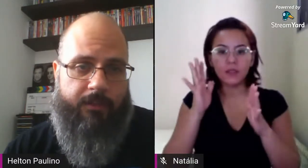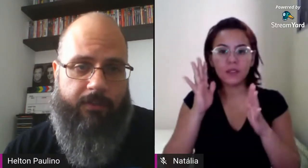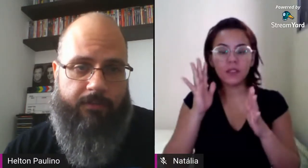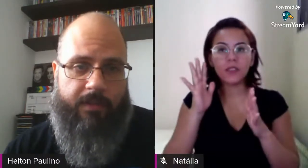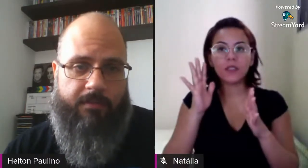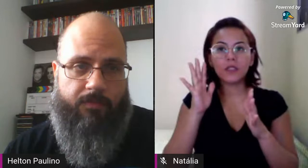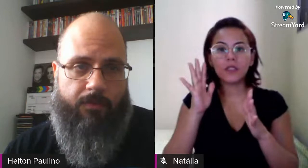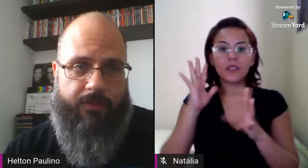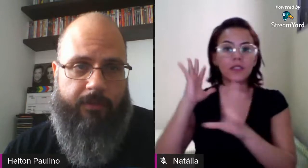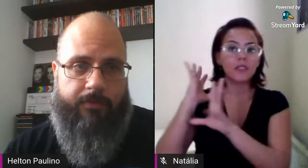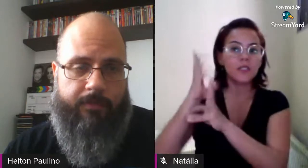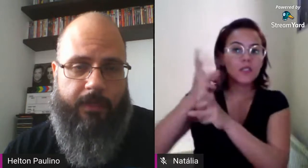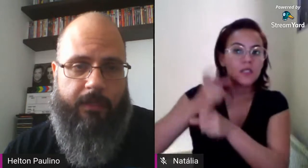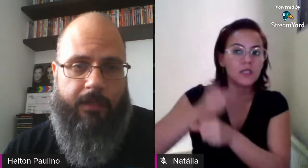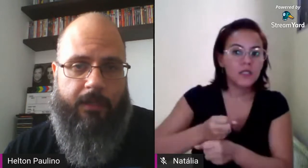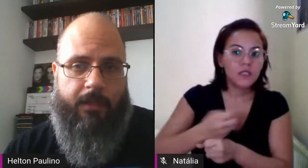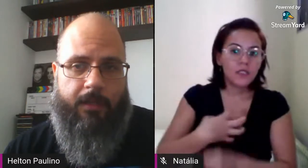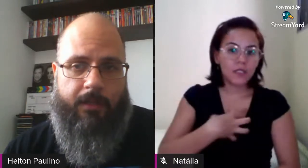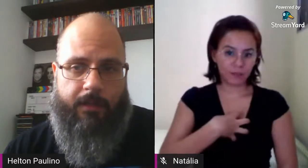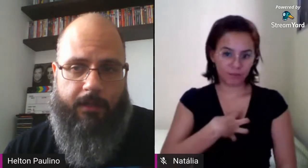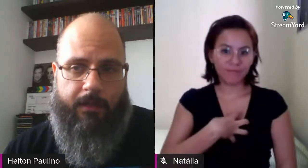muitos artistas vêm desenvolvendo, né?